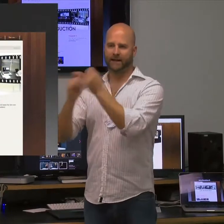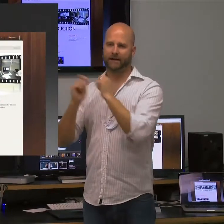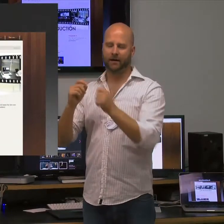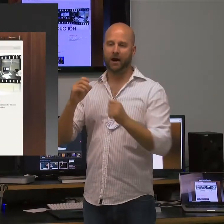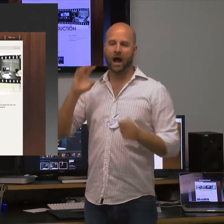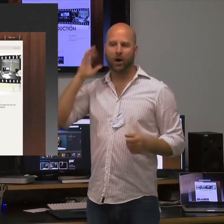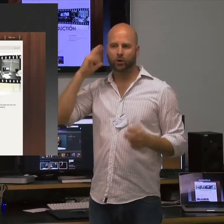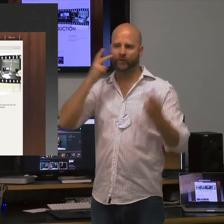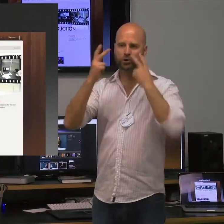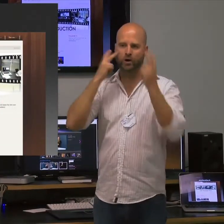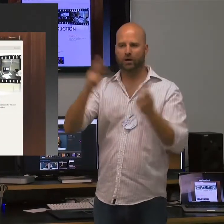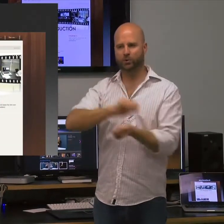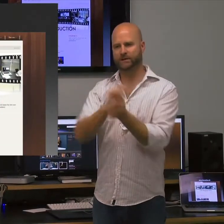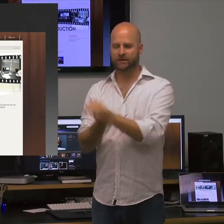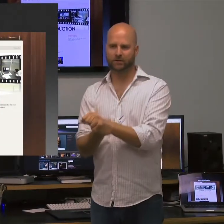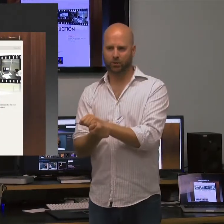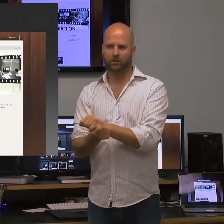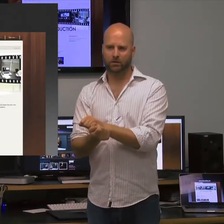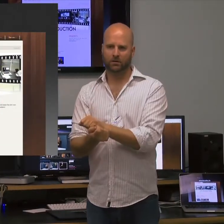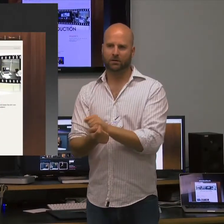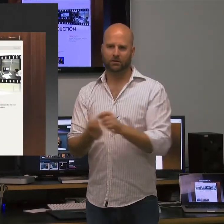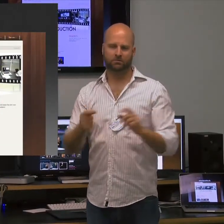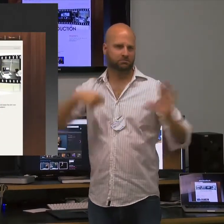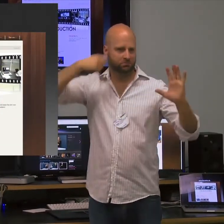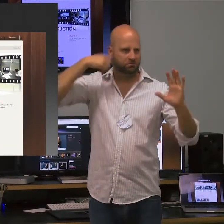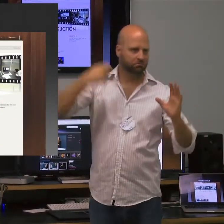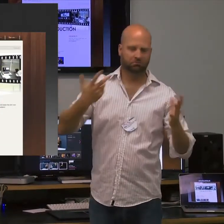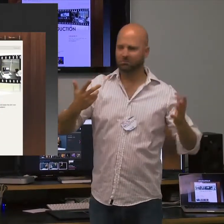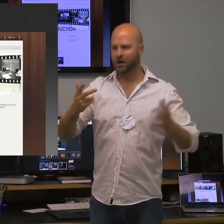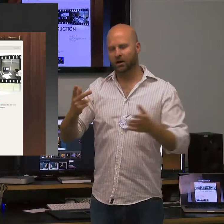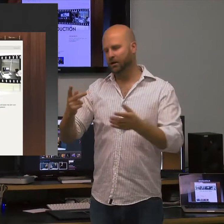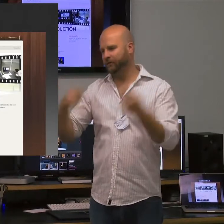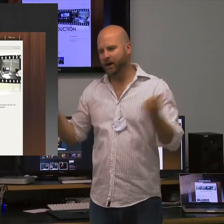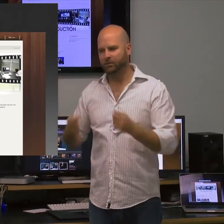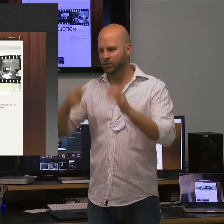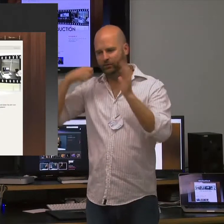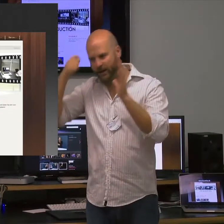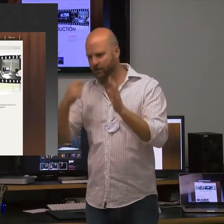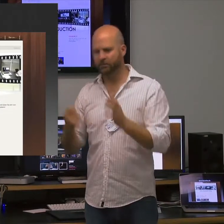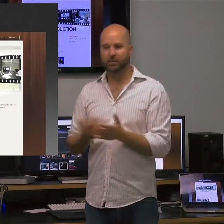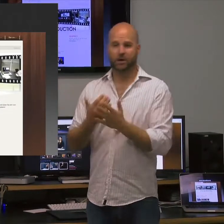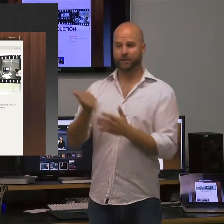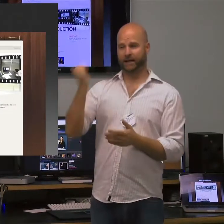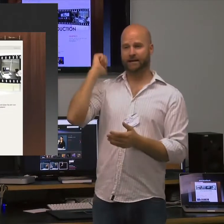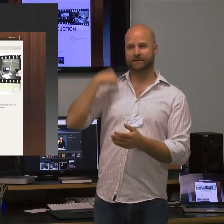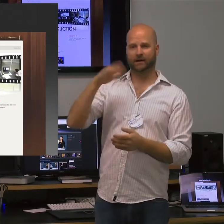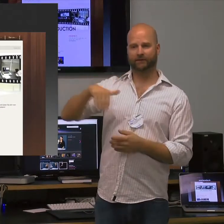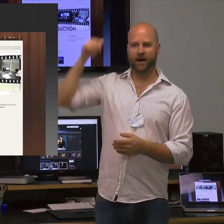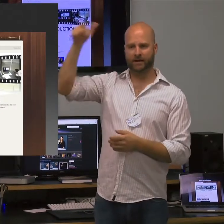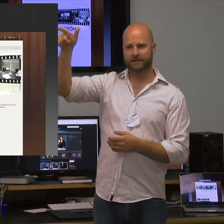Wir haben auch Kundenaufträge, audiovisuelle Umsetzungen, Filmaufträge, Werbung. Zum Beispiel gestern